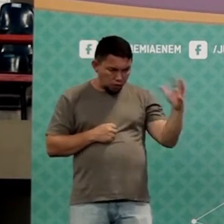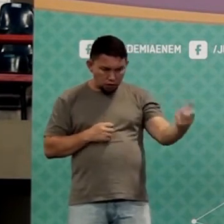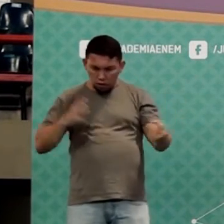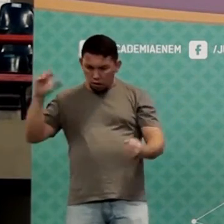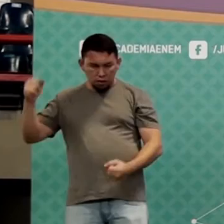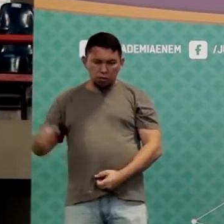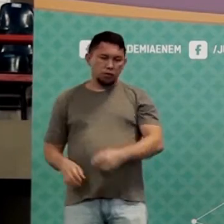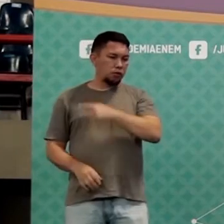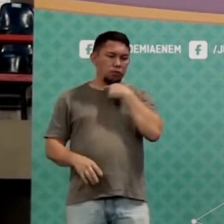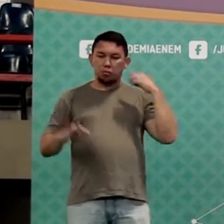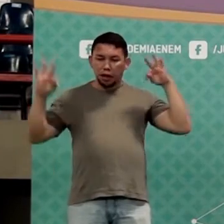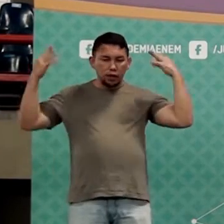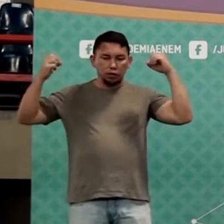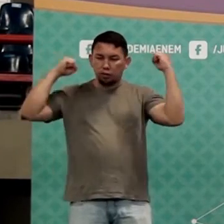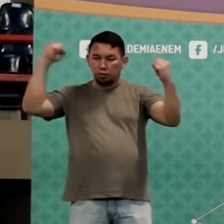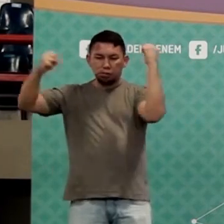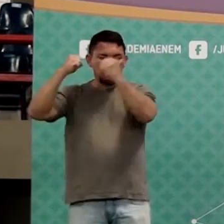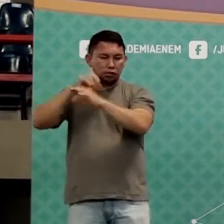outro, morre todo mundo.